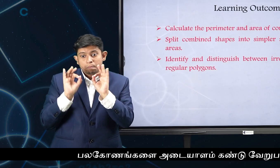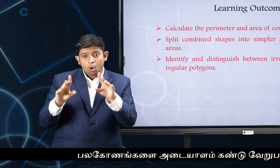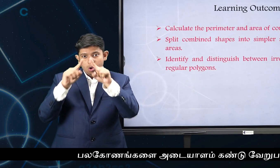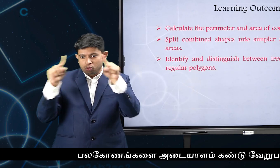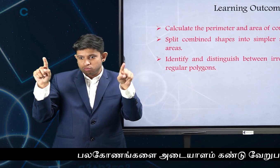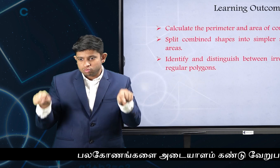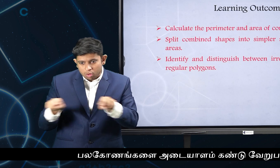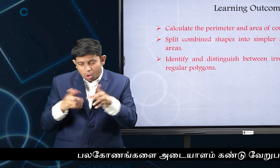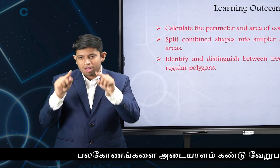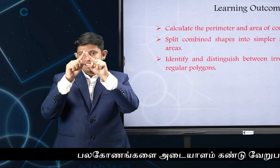வேறுபடுத்தவும்.